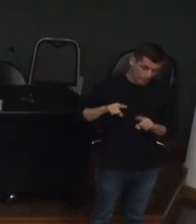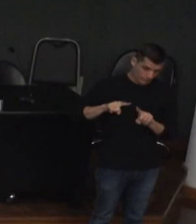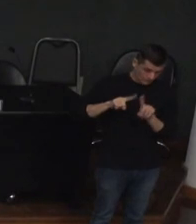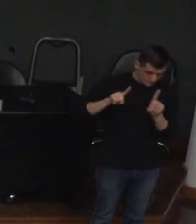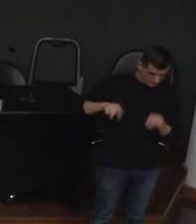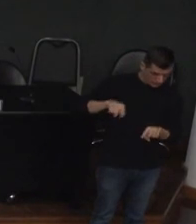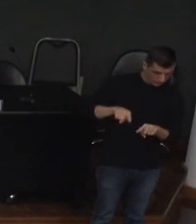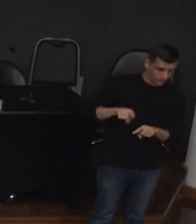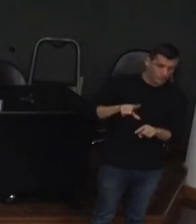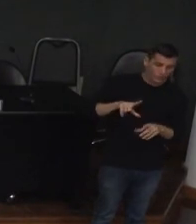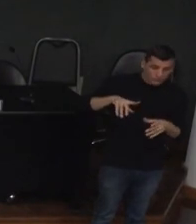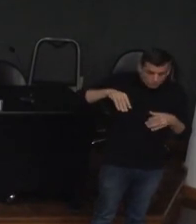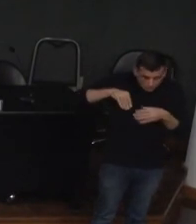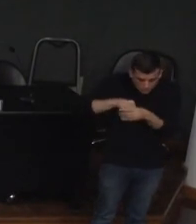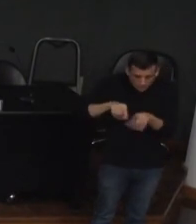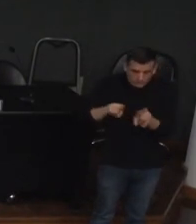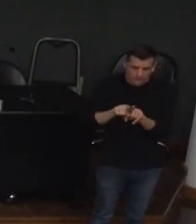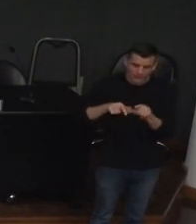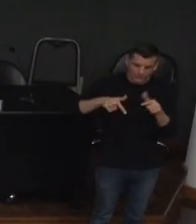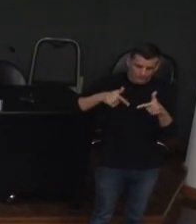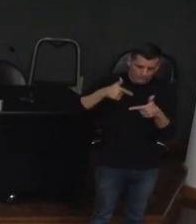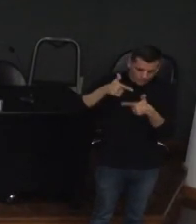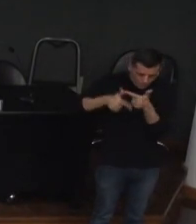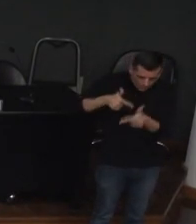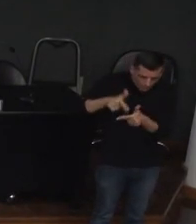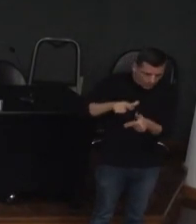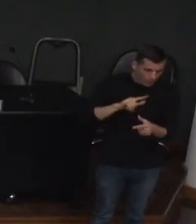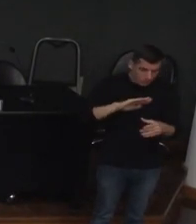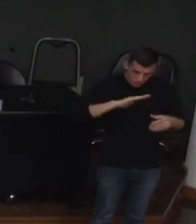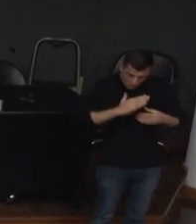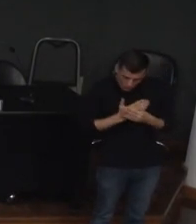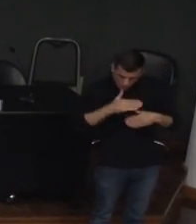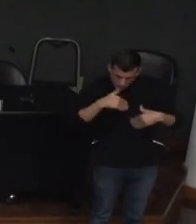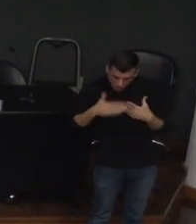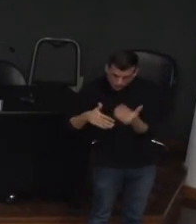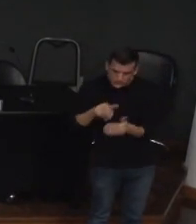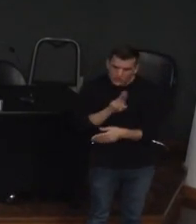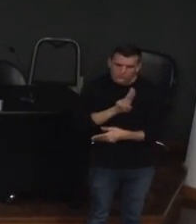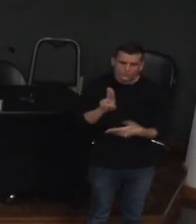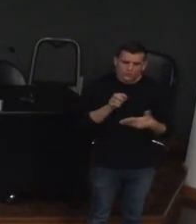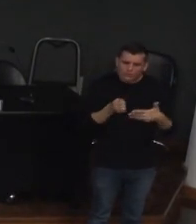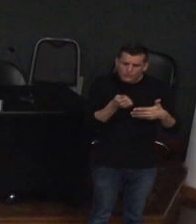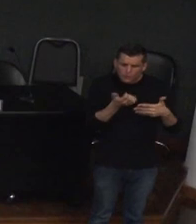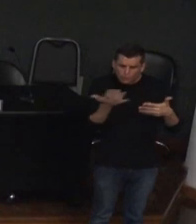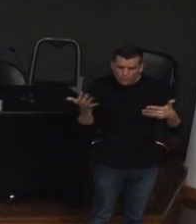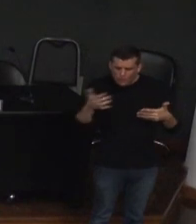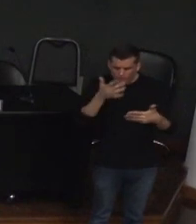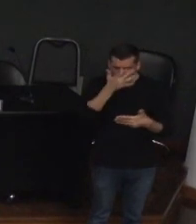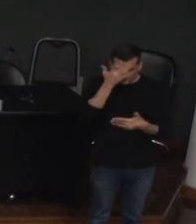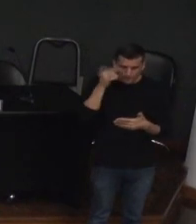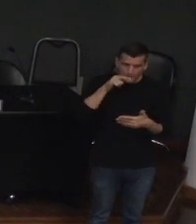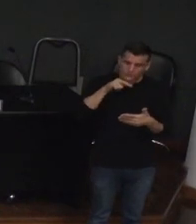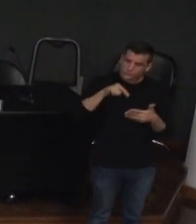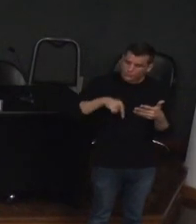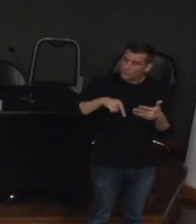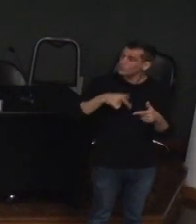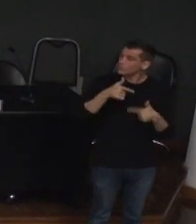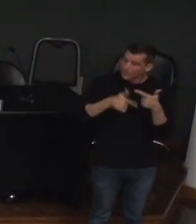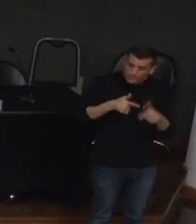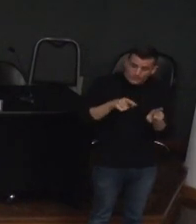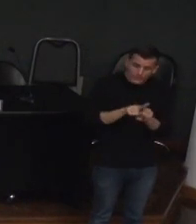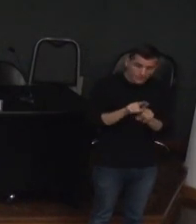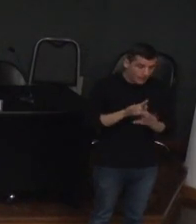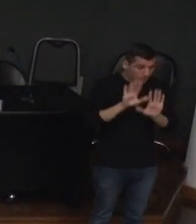vários envolvidos, né, dentro daquele processo. Mas os envolvidos, nesse caso, não são necessariamente terceiros. Terceiros é se há um